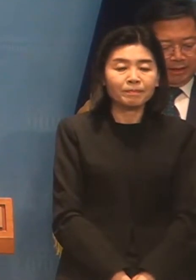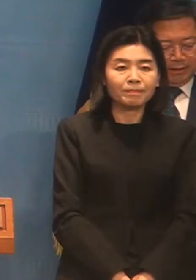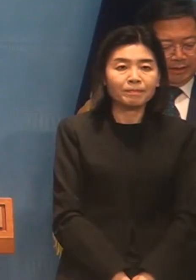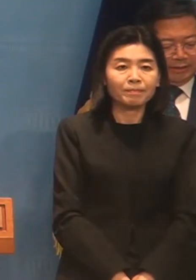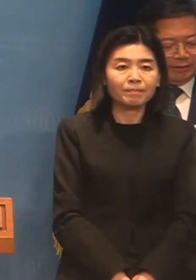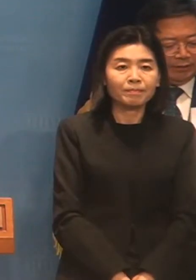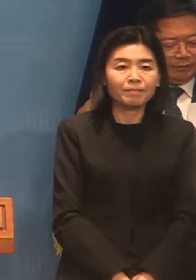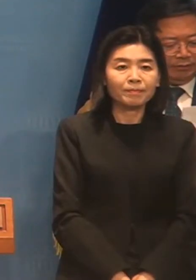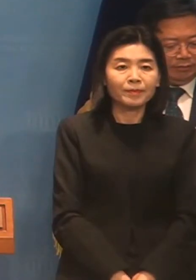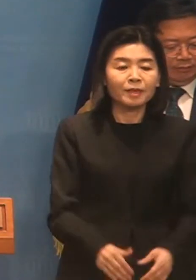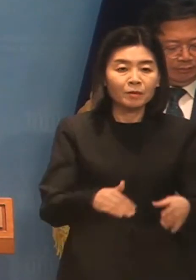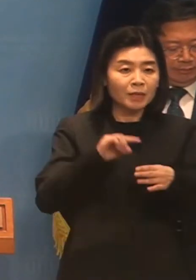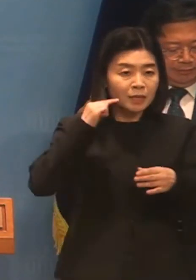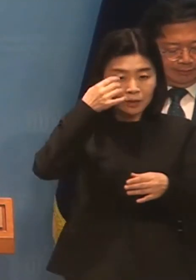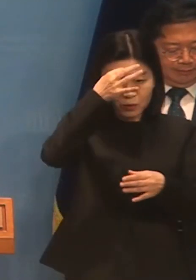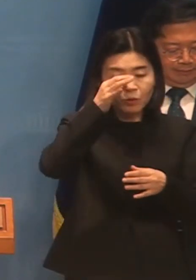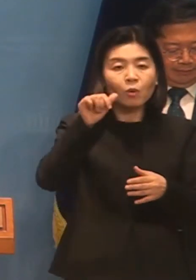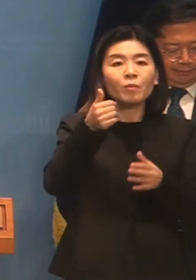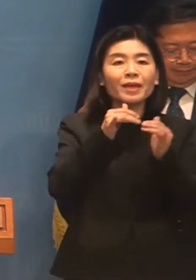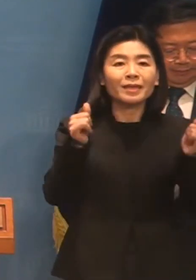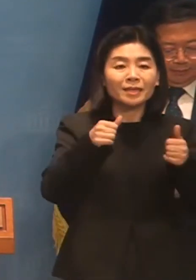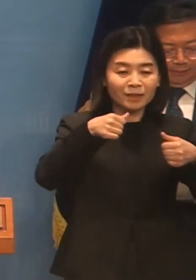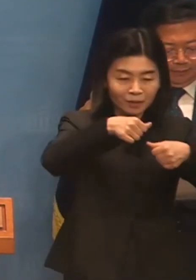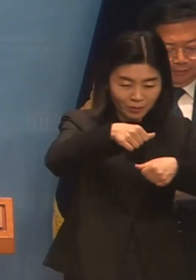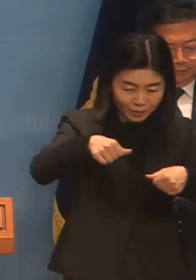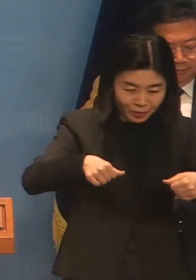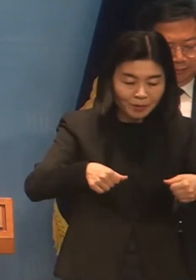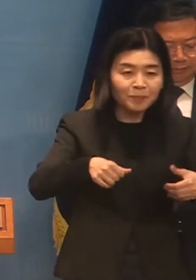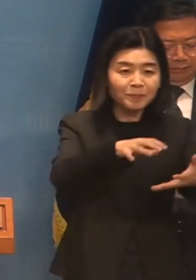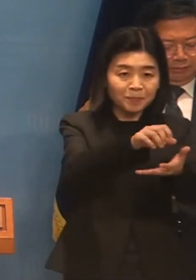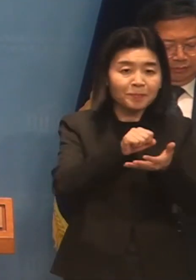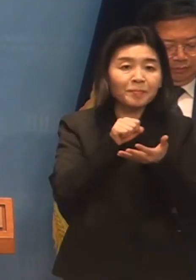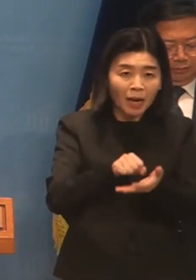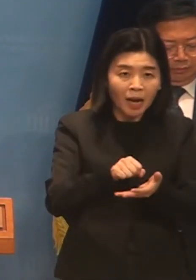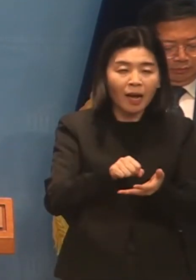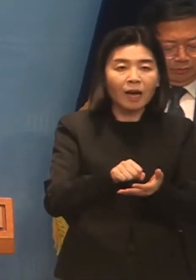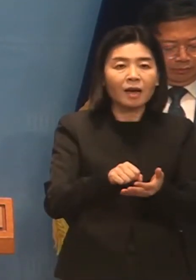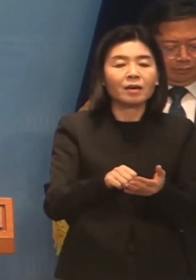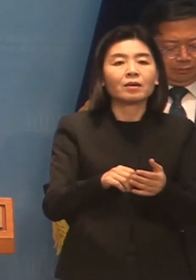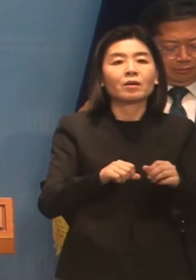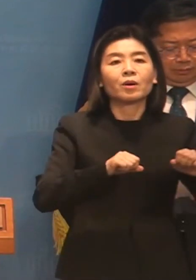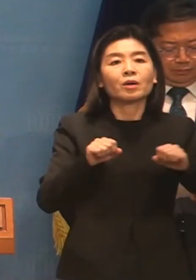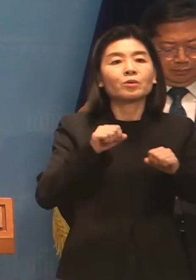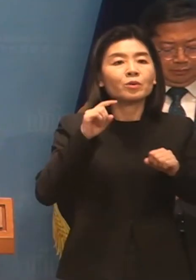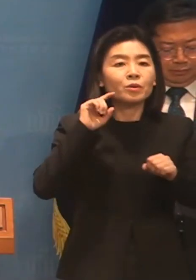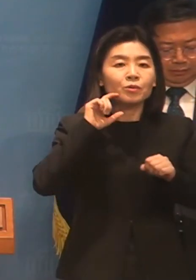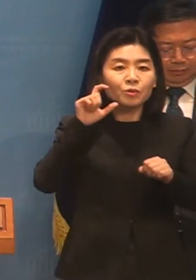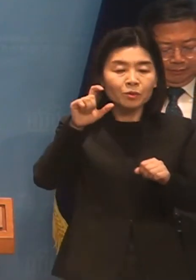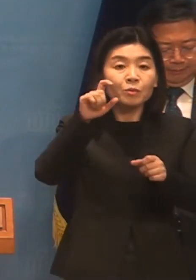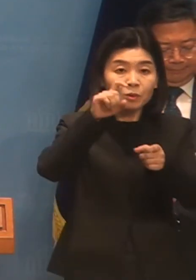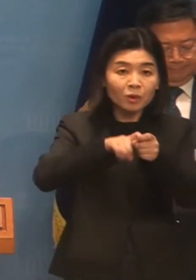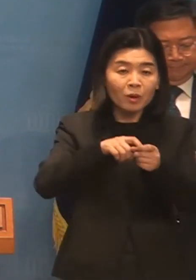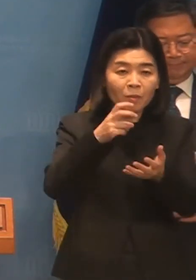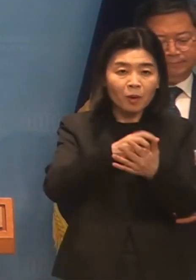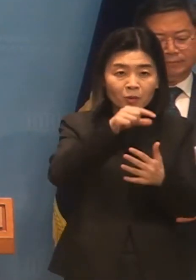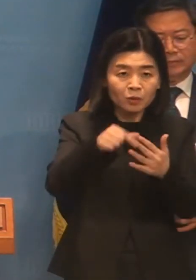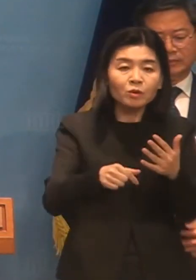이상 문화예술 500인 서명 기반 지속가능 예술활동을 위한 제도 및 법규 마련